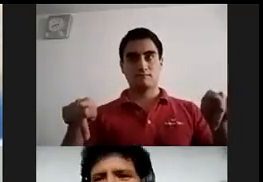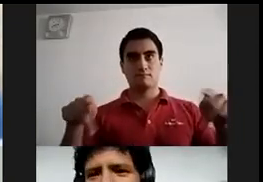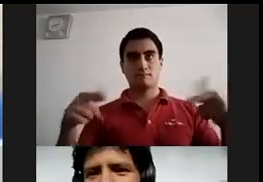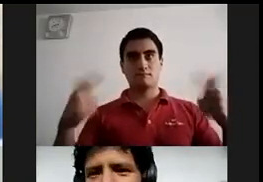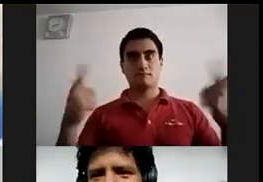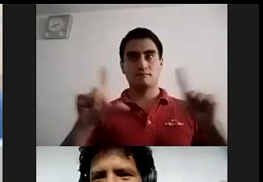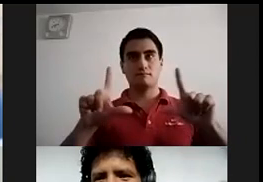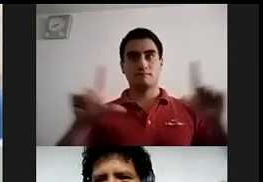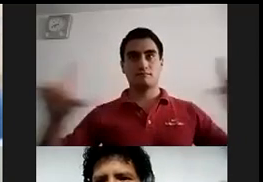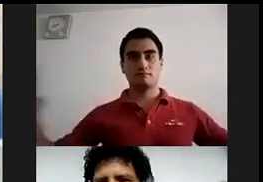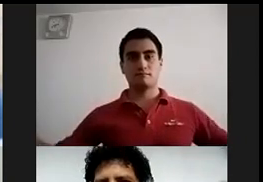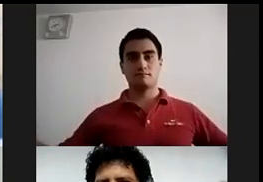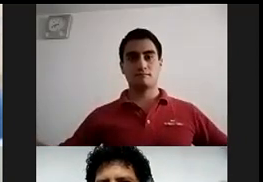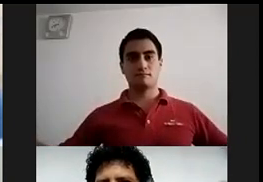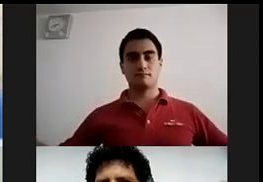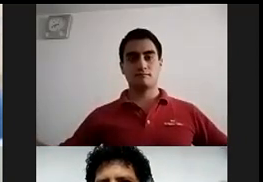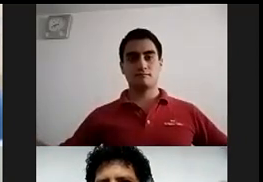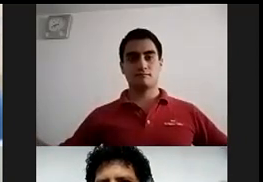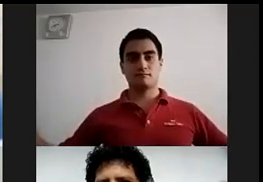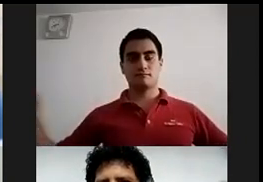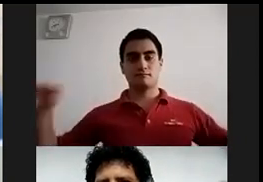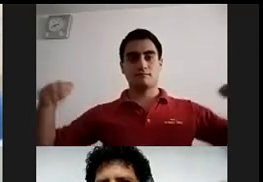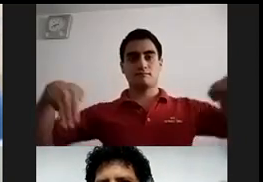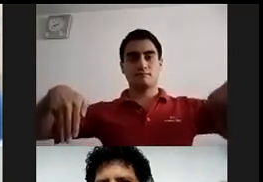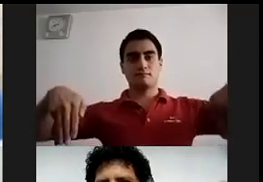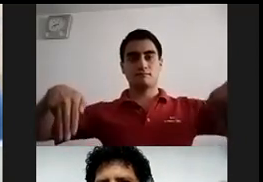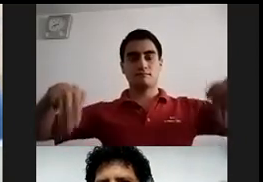grabando la clase y a lo mejor la pueden reproducir en otro horario.